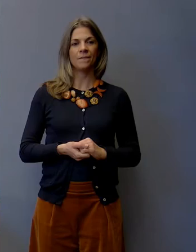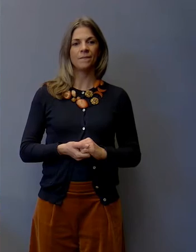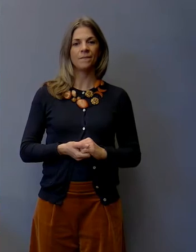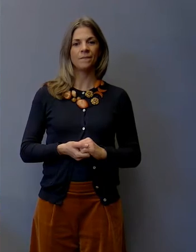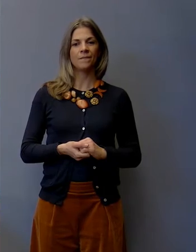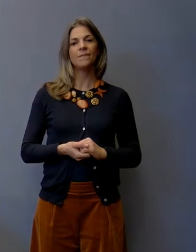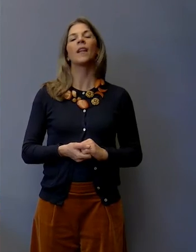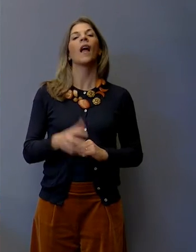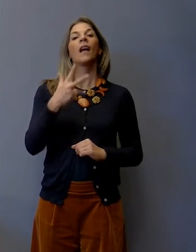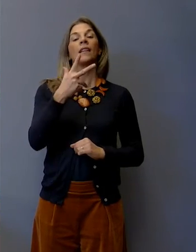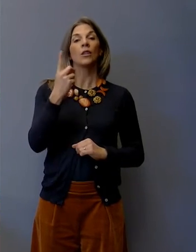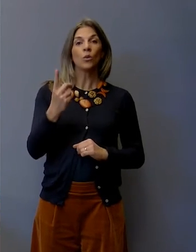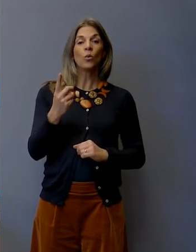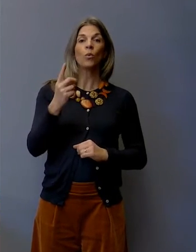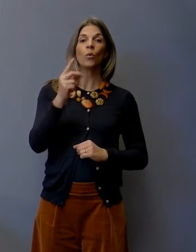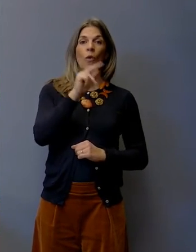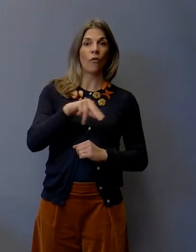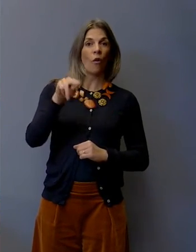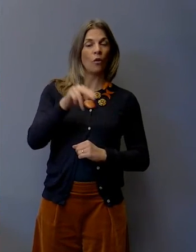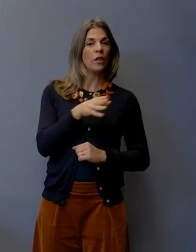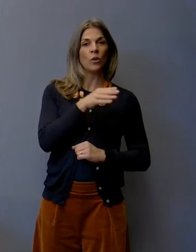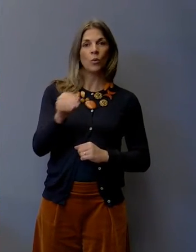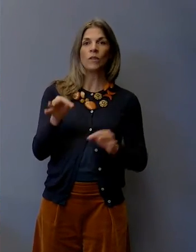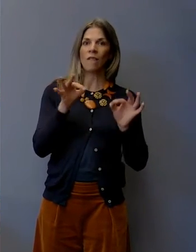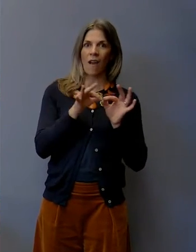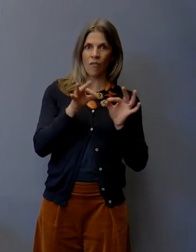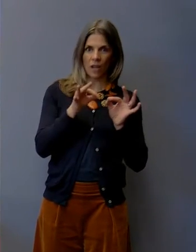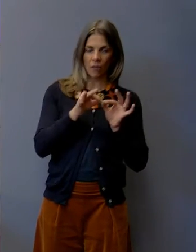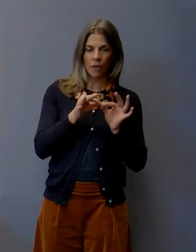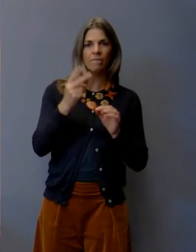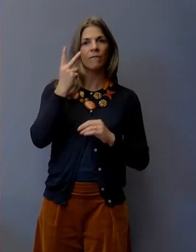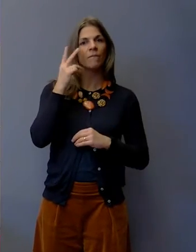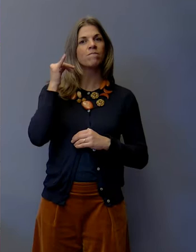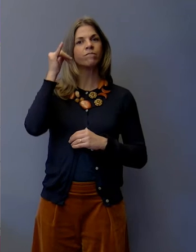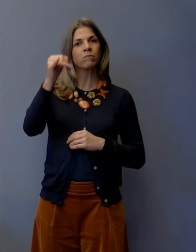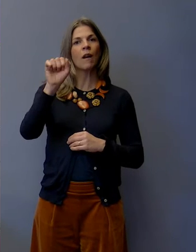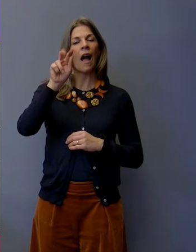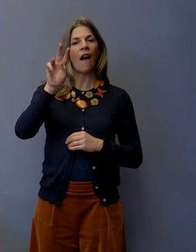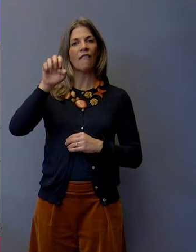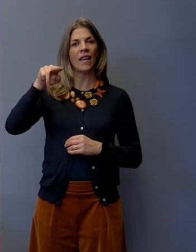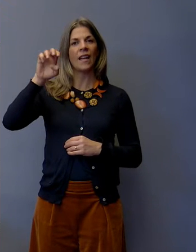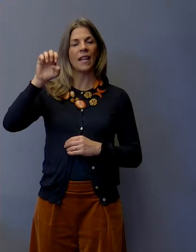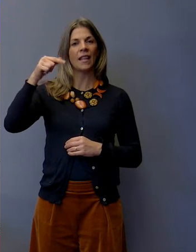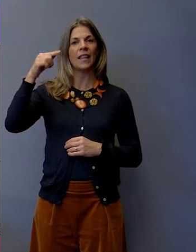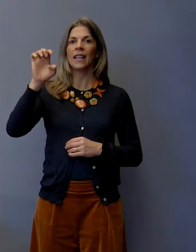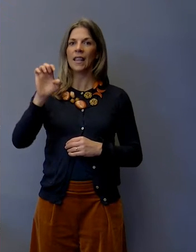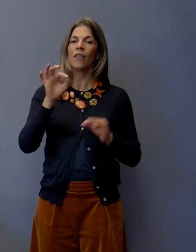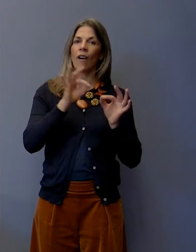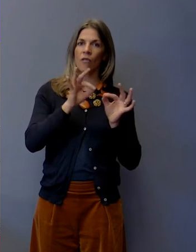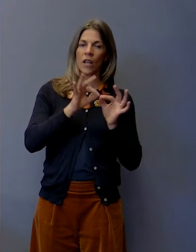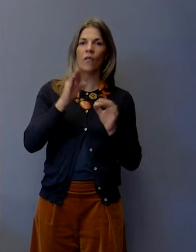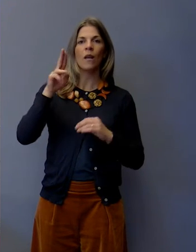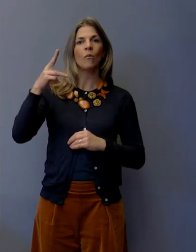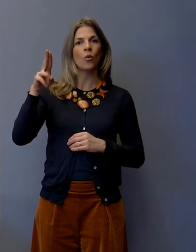31 voti favorevoli in presenza consigliere avvenente favorevole consigliera